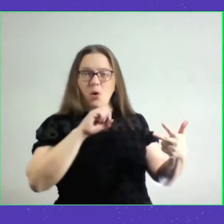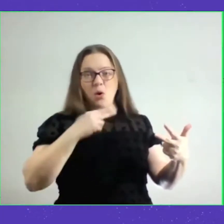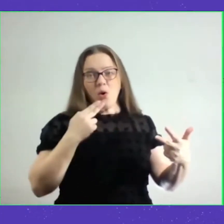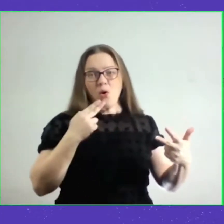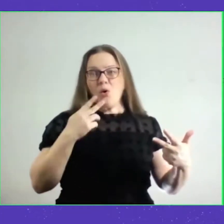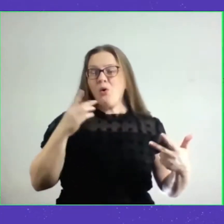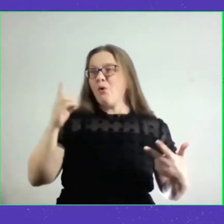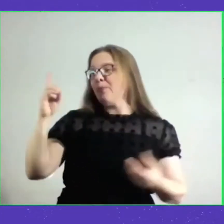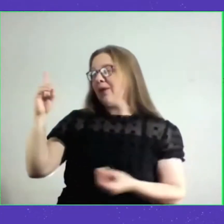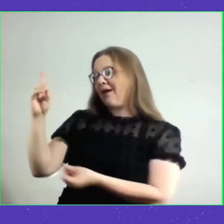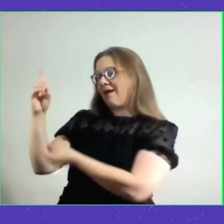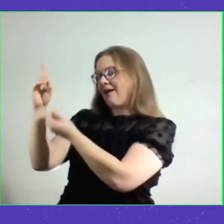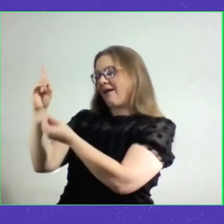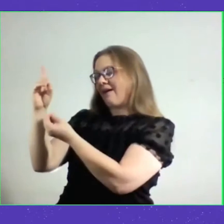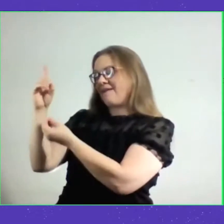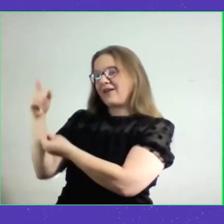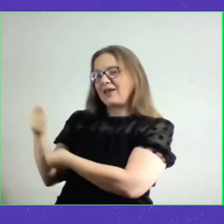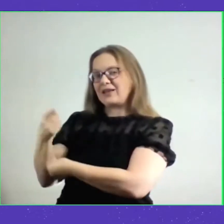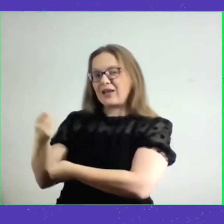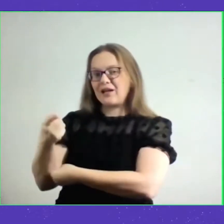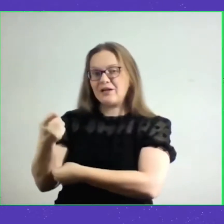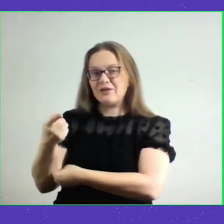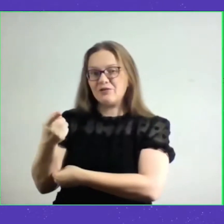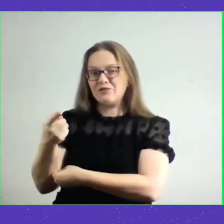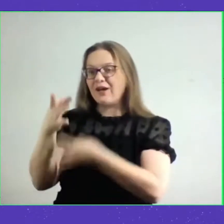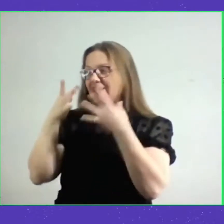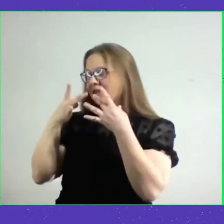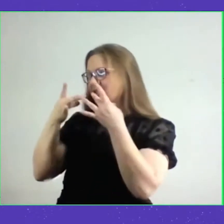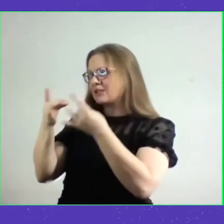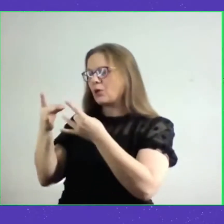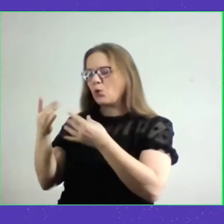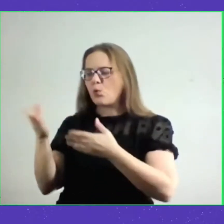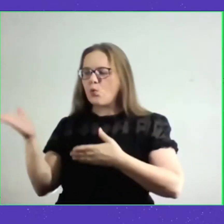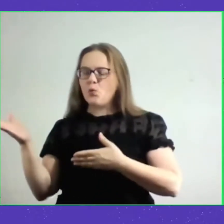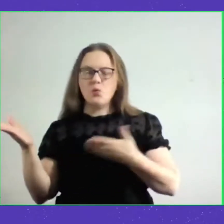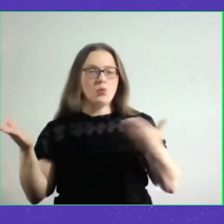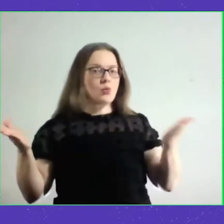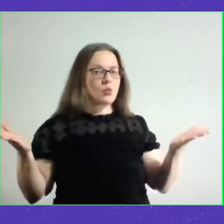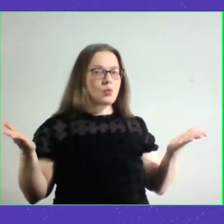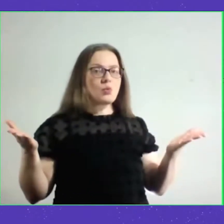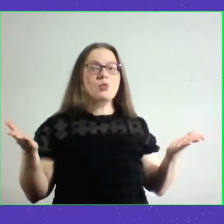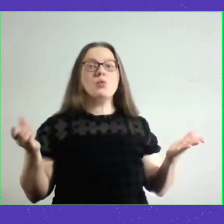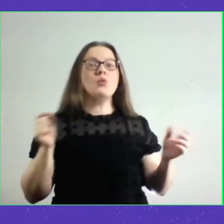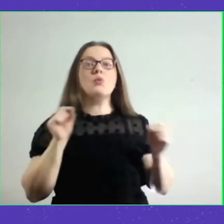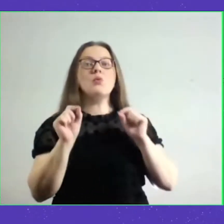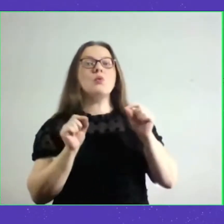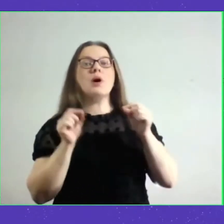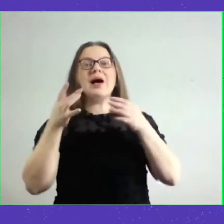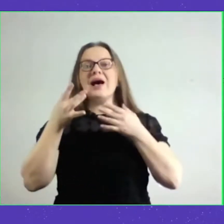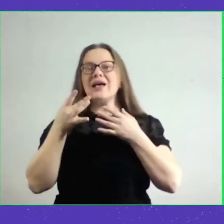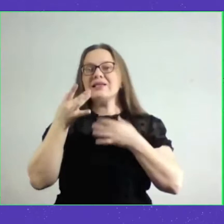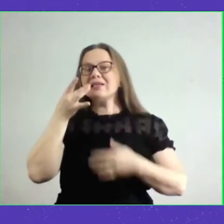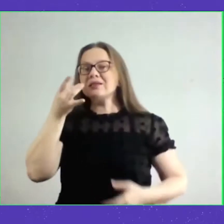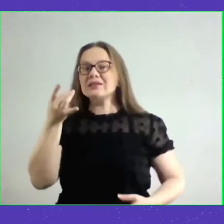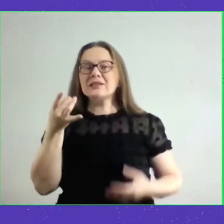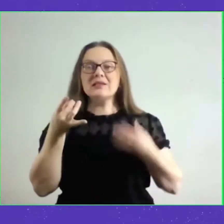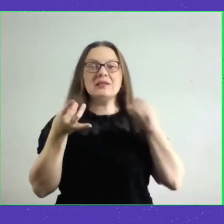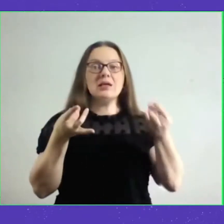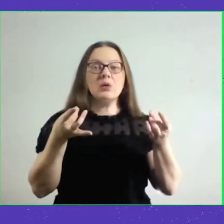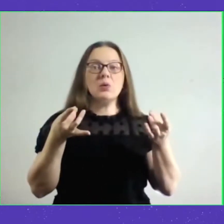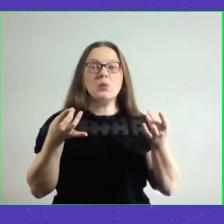para a palavra de Deus. Nós somos regenerados não de semente corruptível. Existe semente